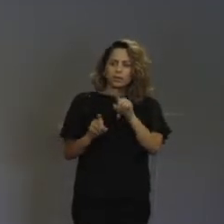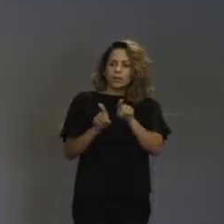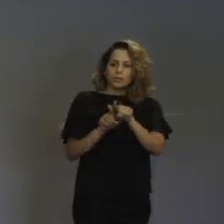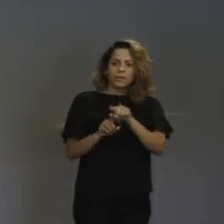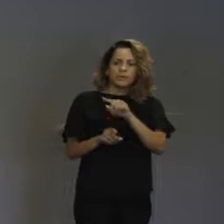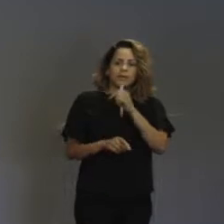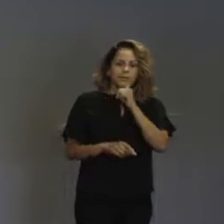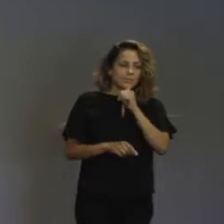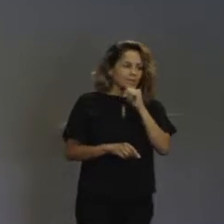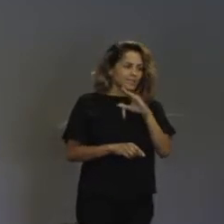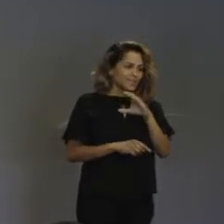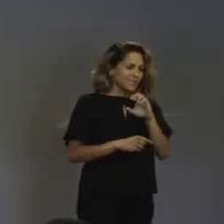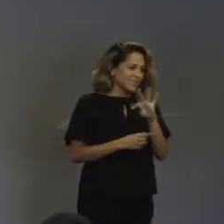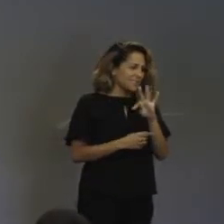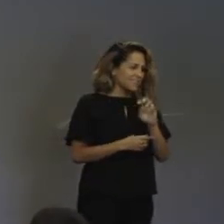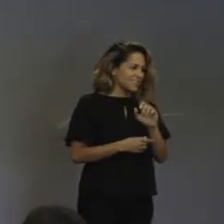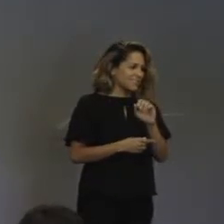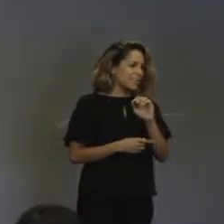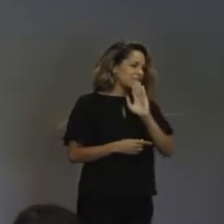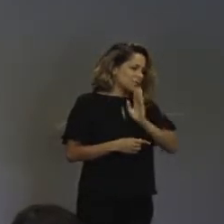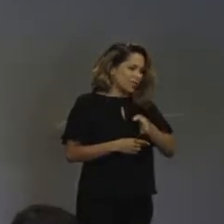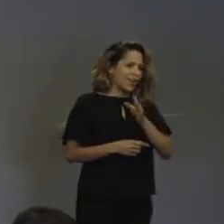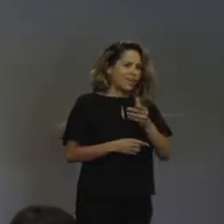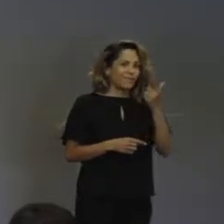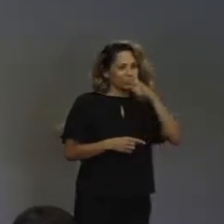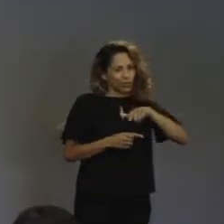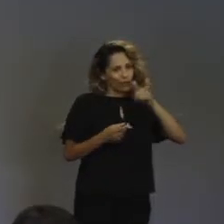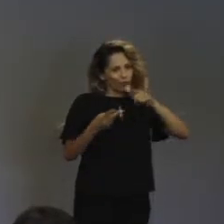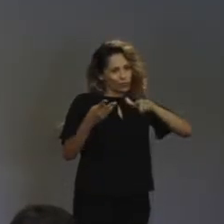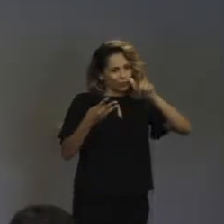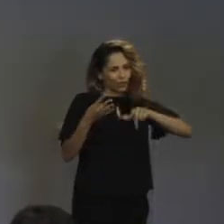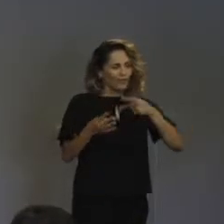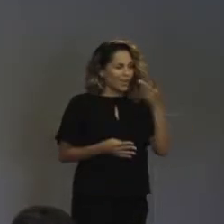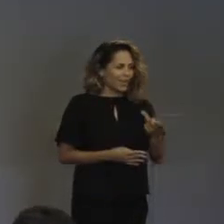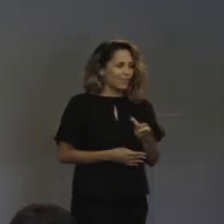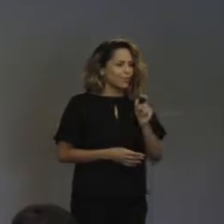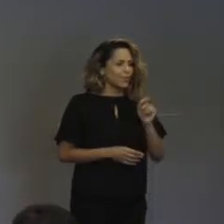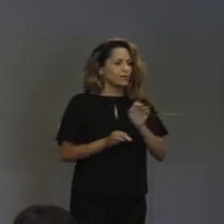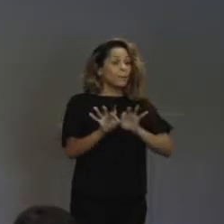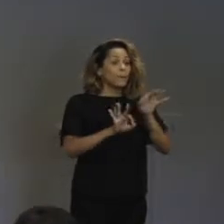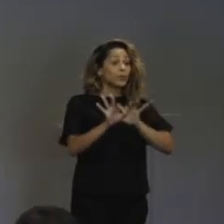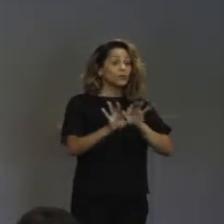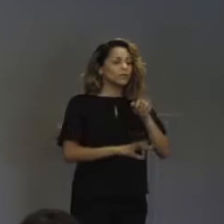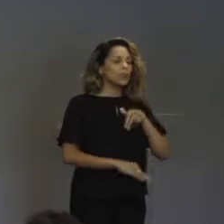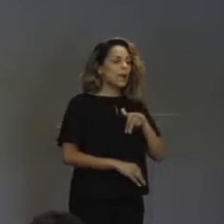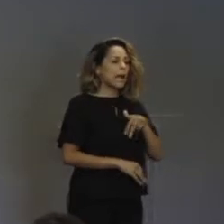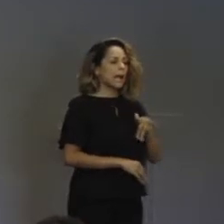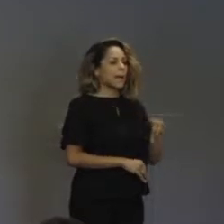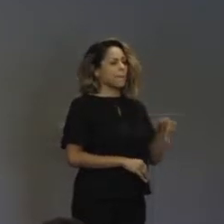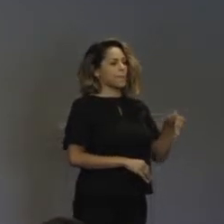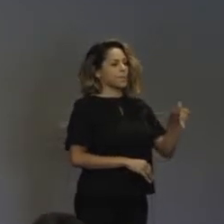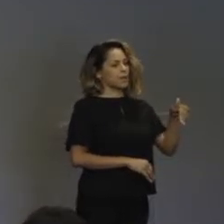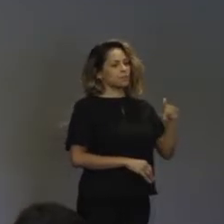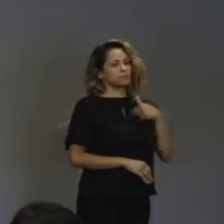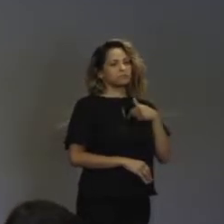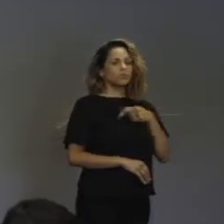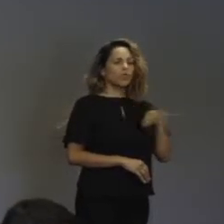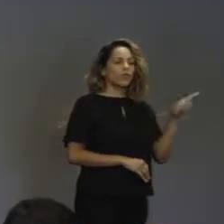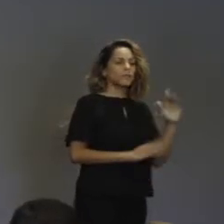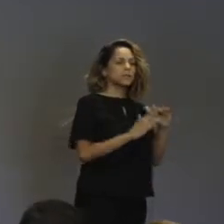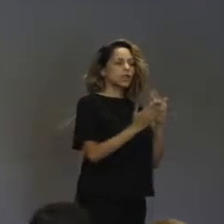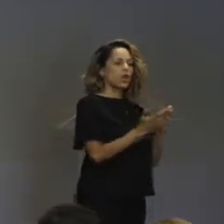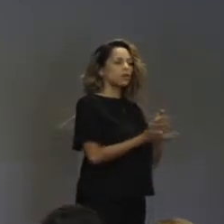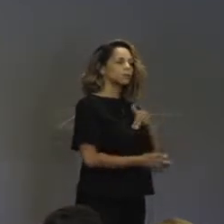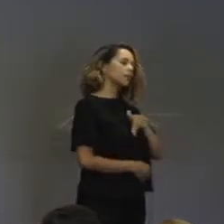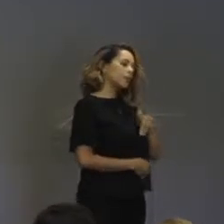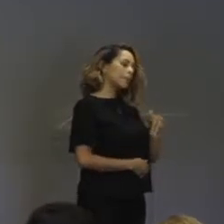foram citadas tantas vezes aqui hoje, que estão fazendo esse projeto de caminhar até a escola, e também porque